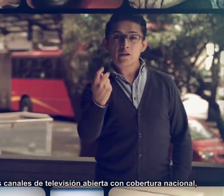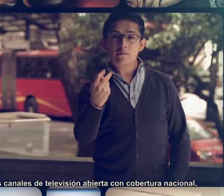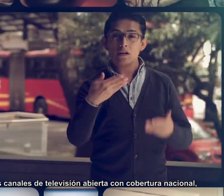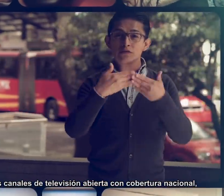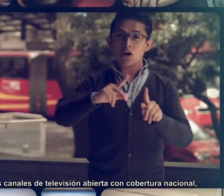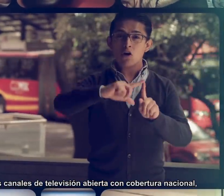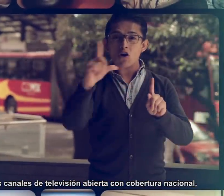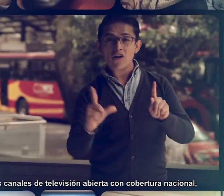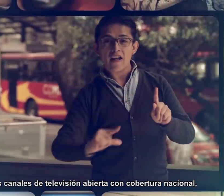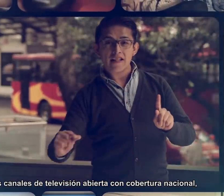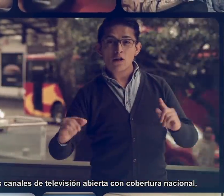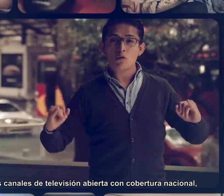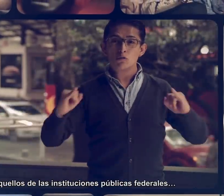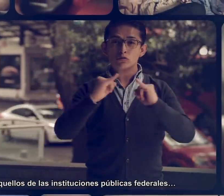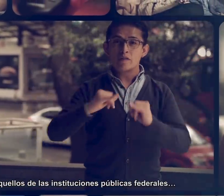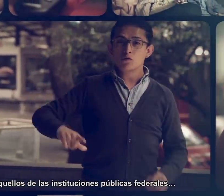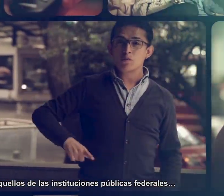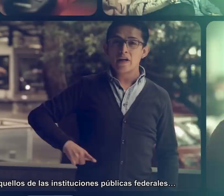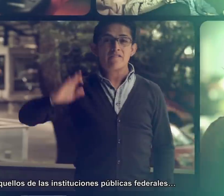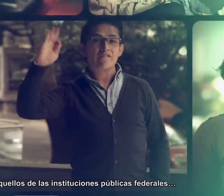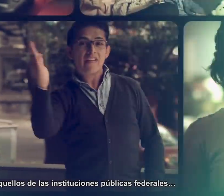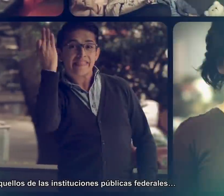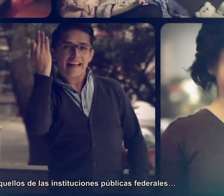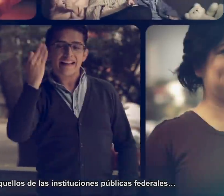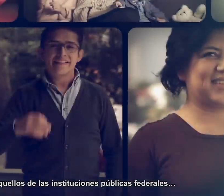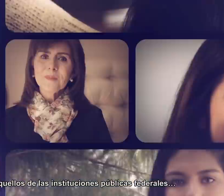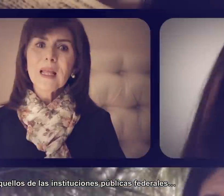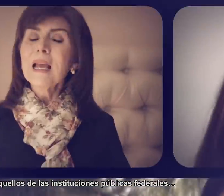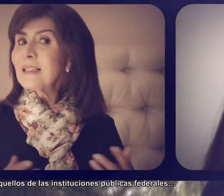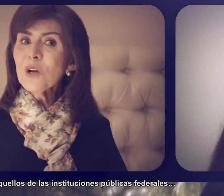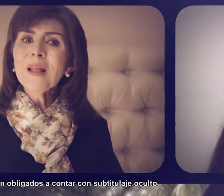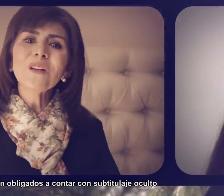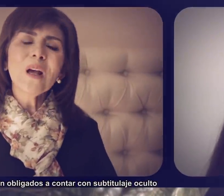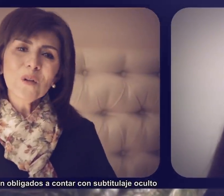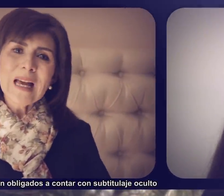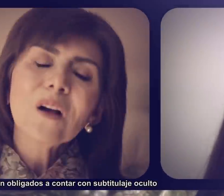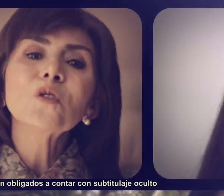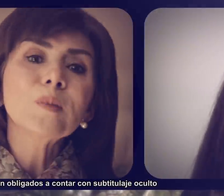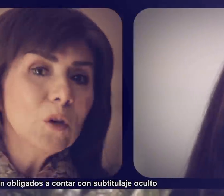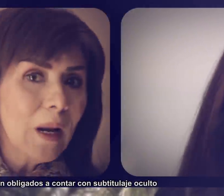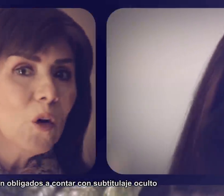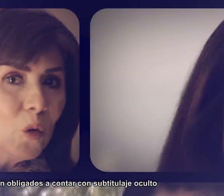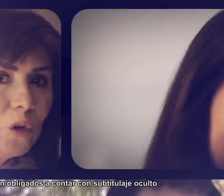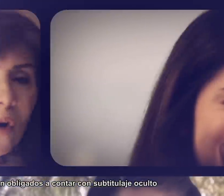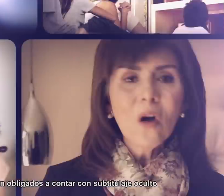televisión abierta con cobertura nacional, así como aquellos de las instituciones públicas federales, están obligados a contar con su titulaje oculto